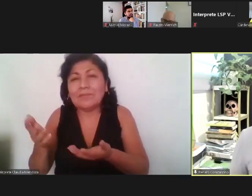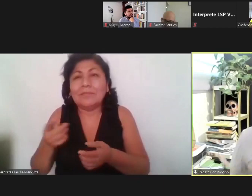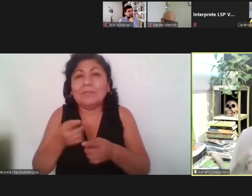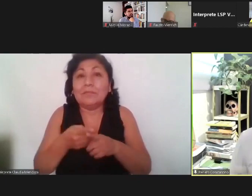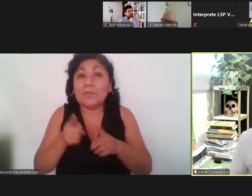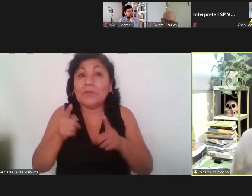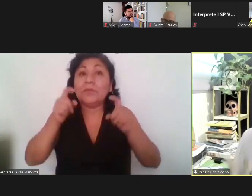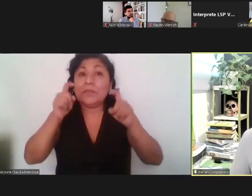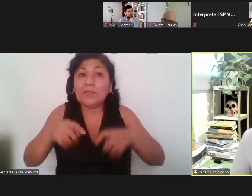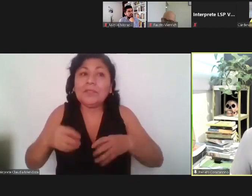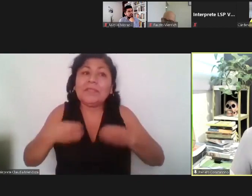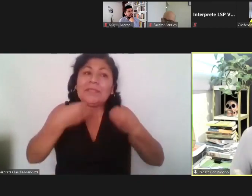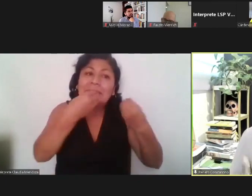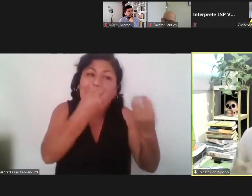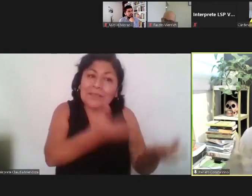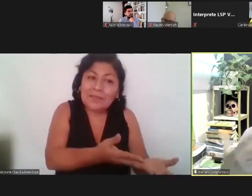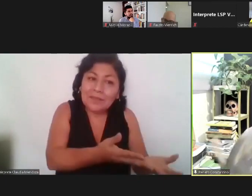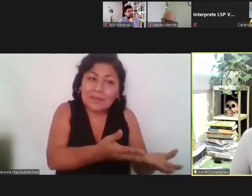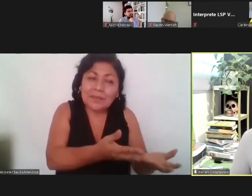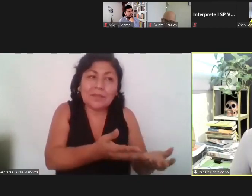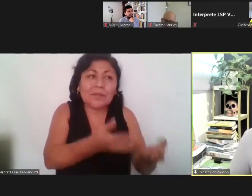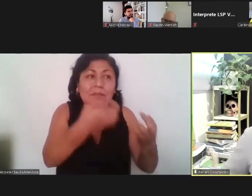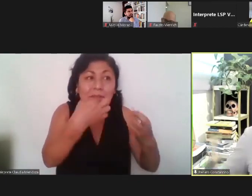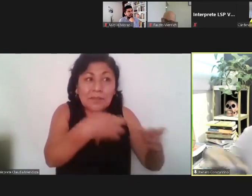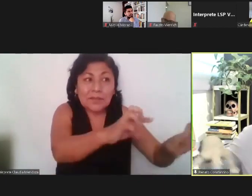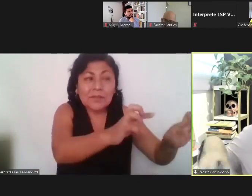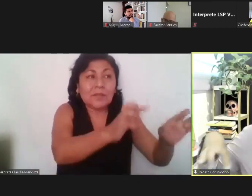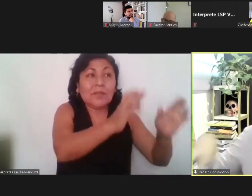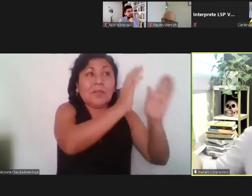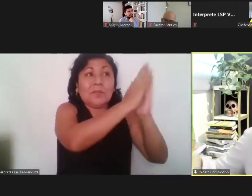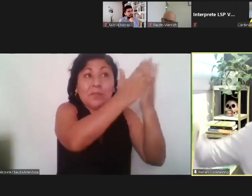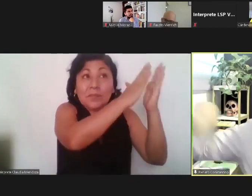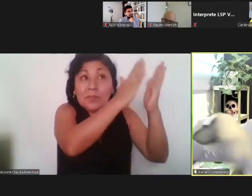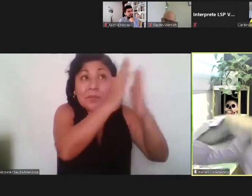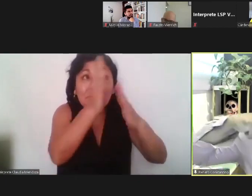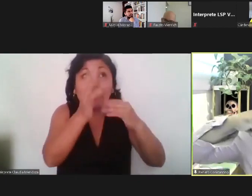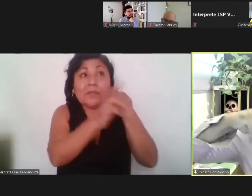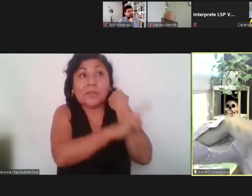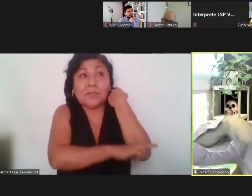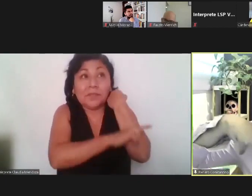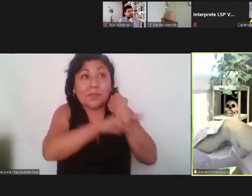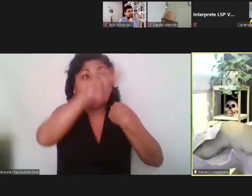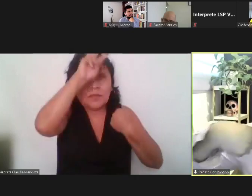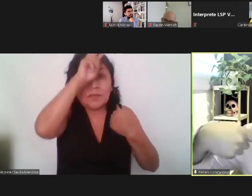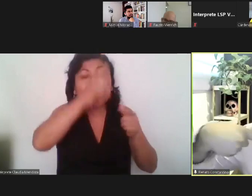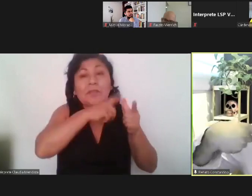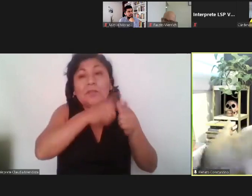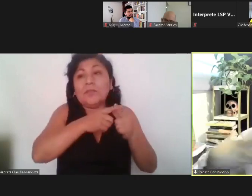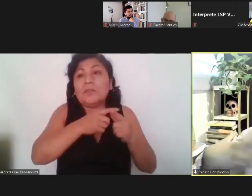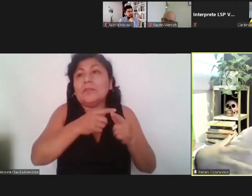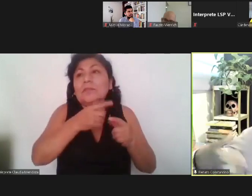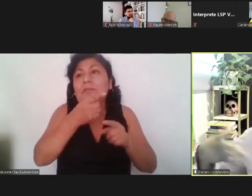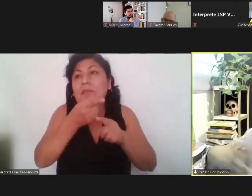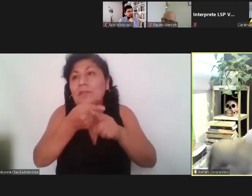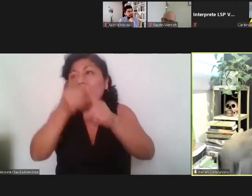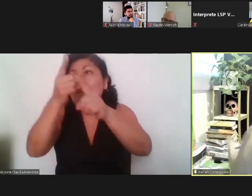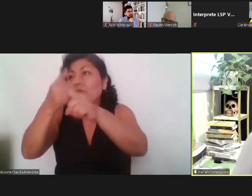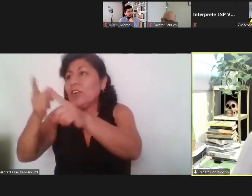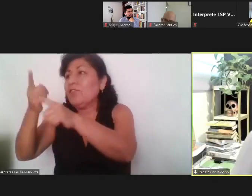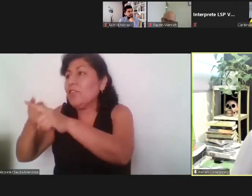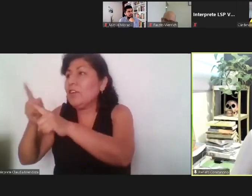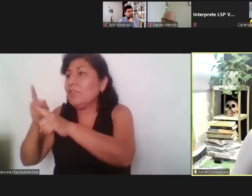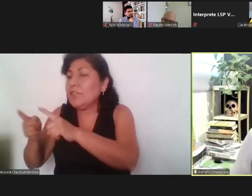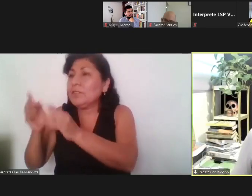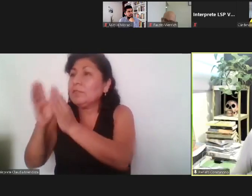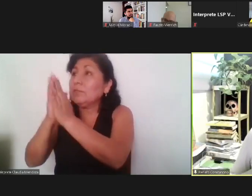Biblioteca Nacional del Perú, un poco que hace que cada biblioteca y ahí quiero hablar de las que están más cerca